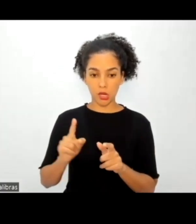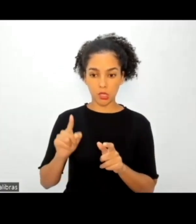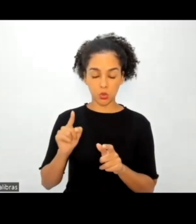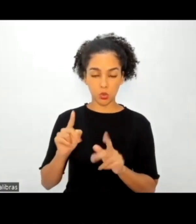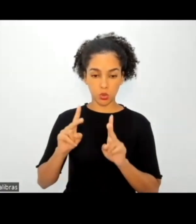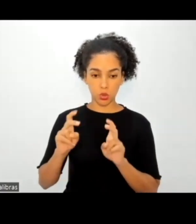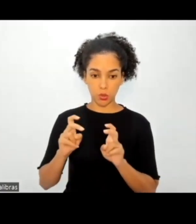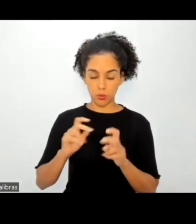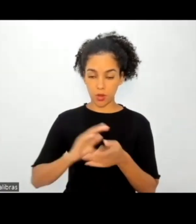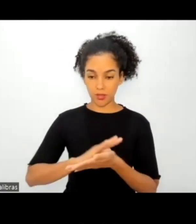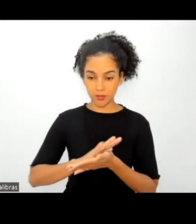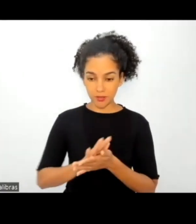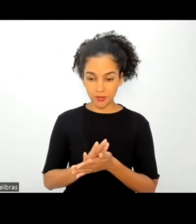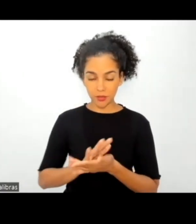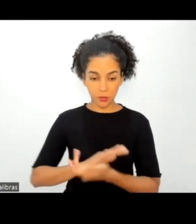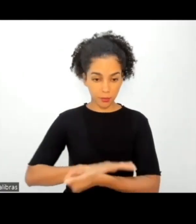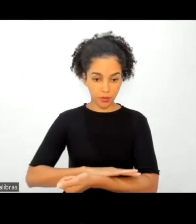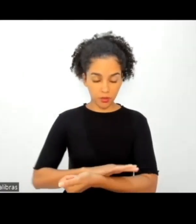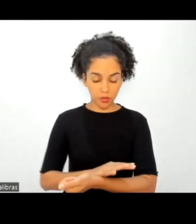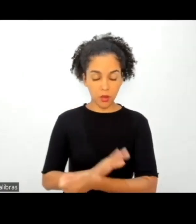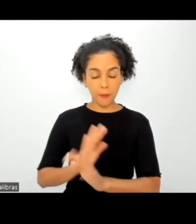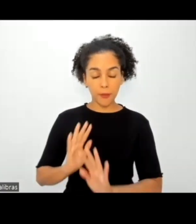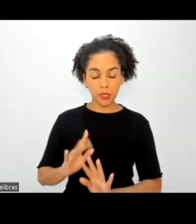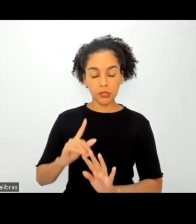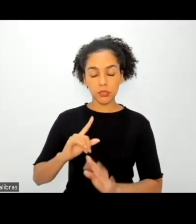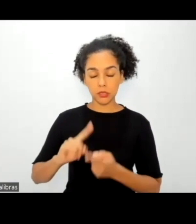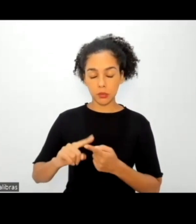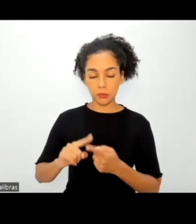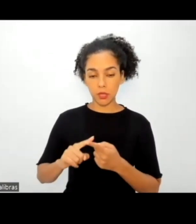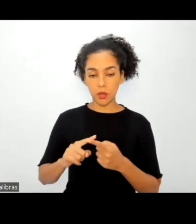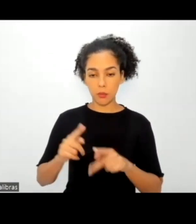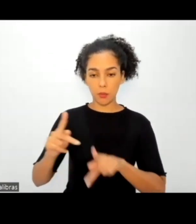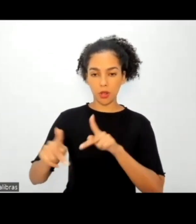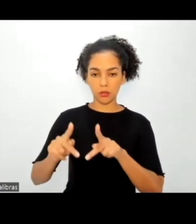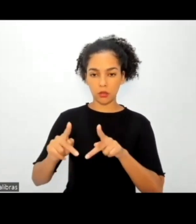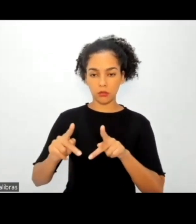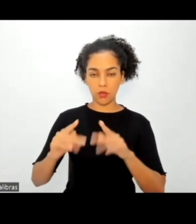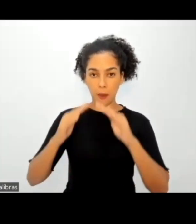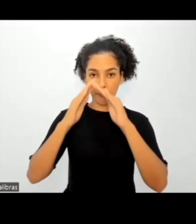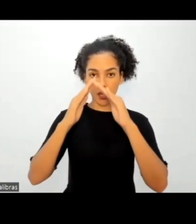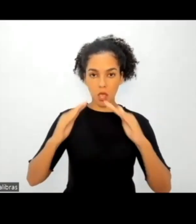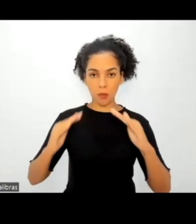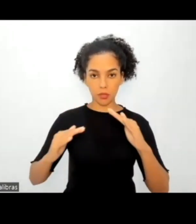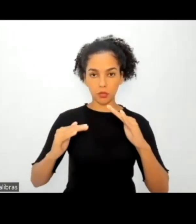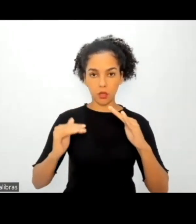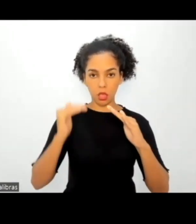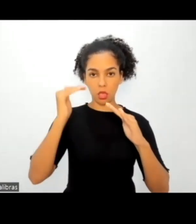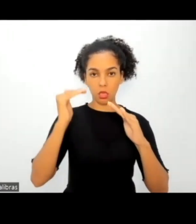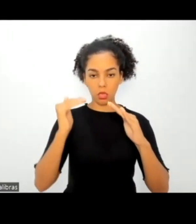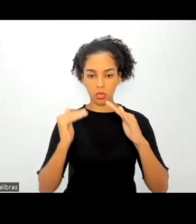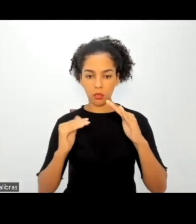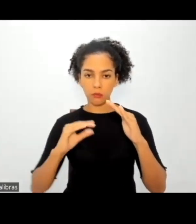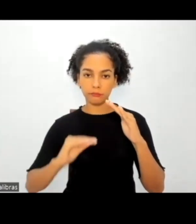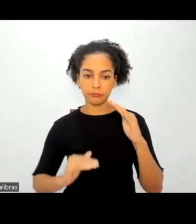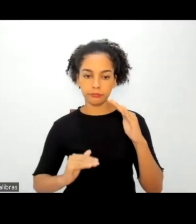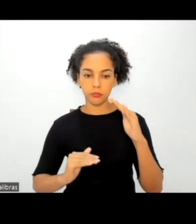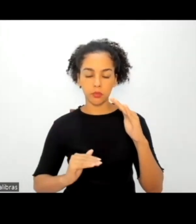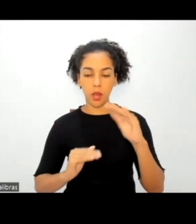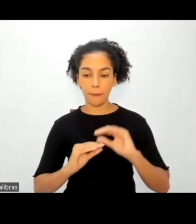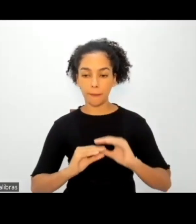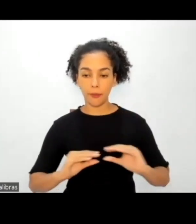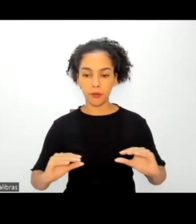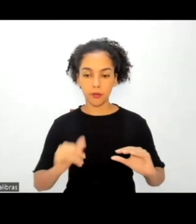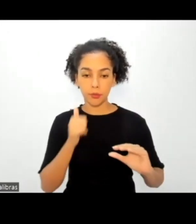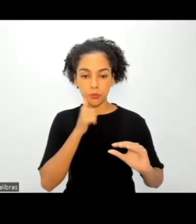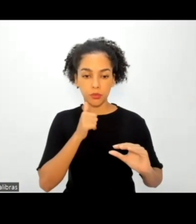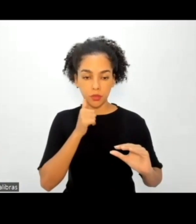também manter essa população na base da pirâmide, né? Quando a gente vê que a pirâmide, né, é constituída, quem está na base são as mulheres